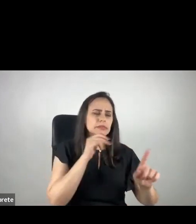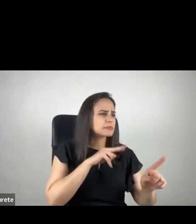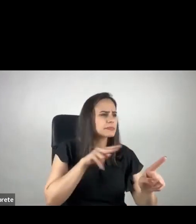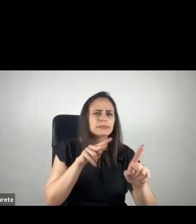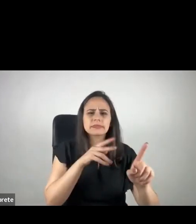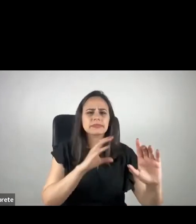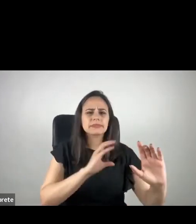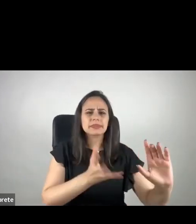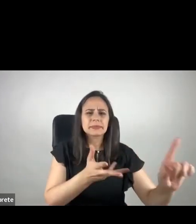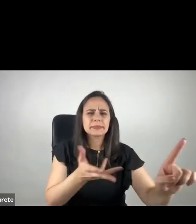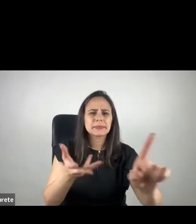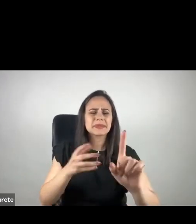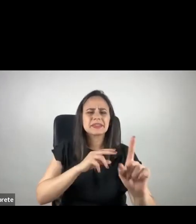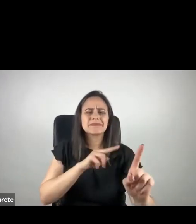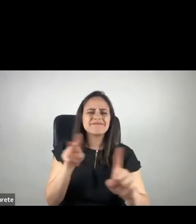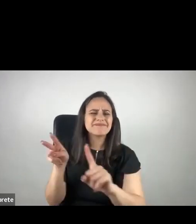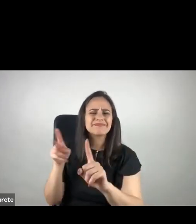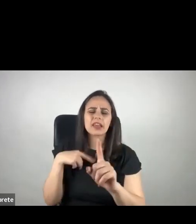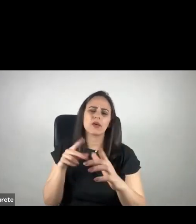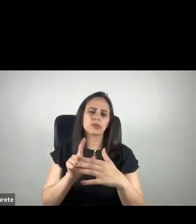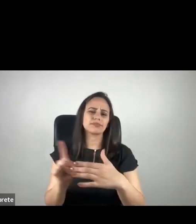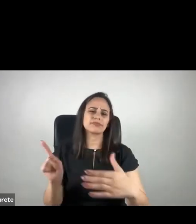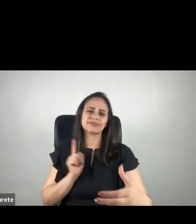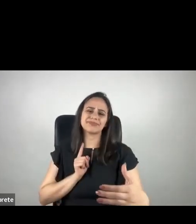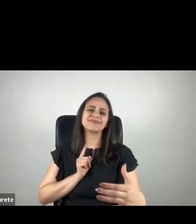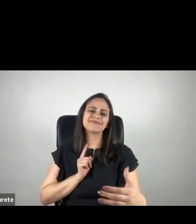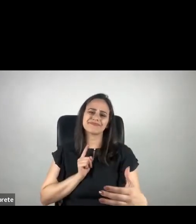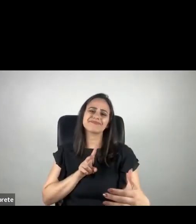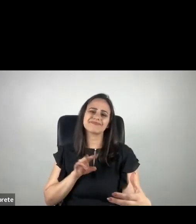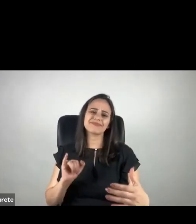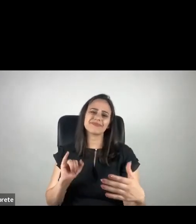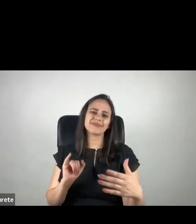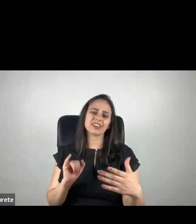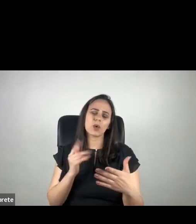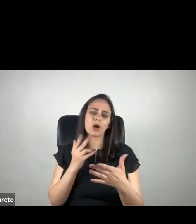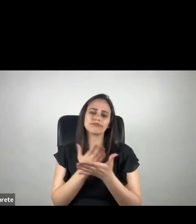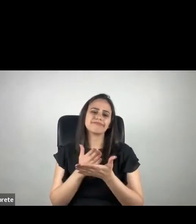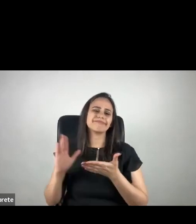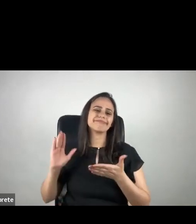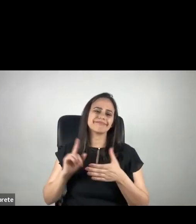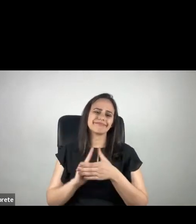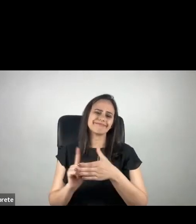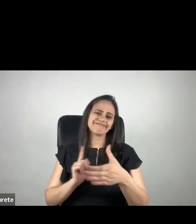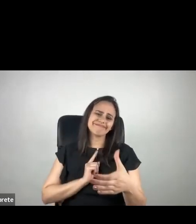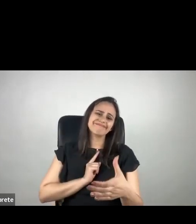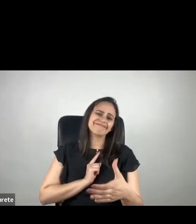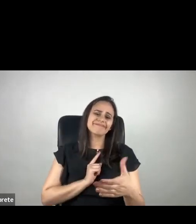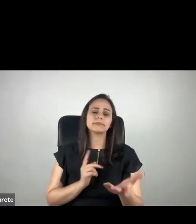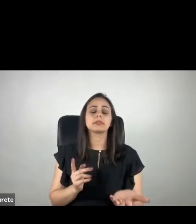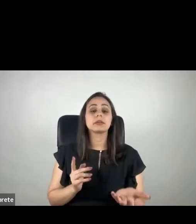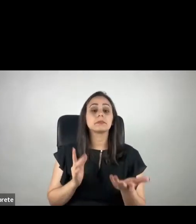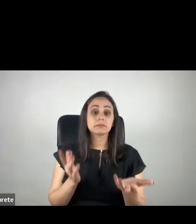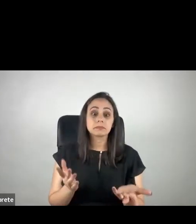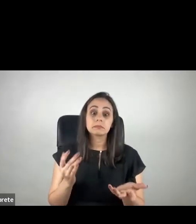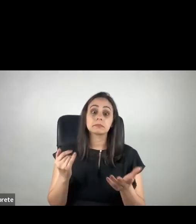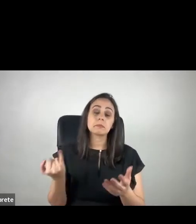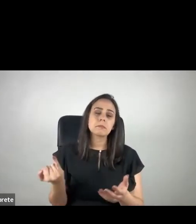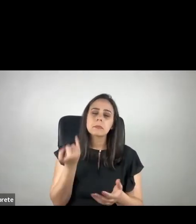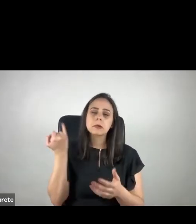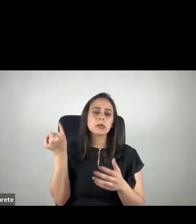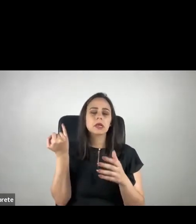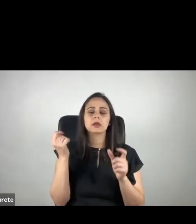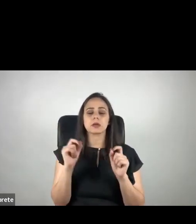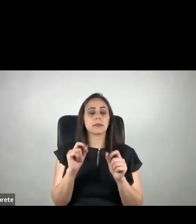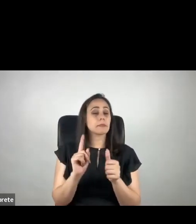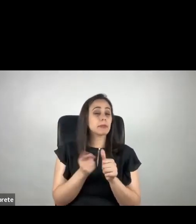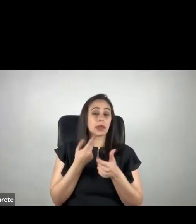vez mais excluído. Então, primeiro ponto super importante, deixe claro o contexto. Eu falo